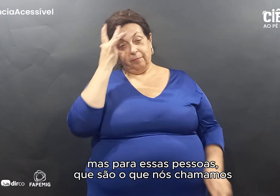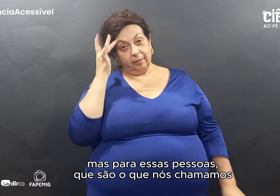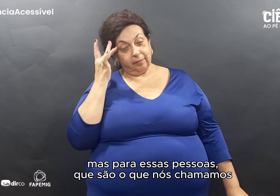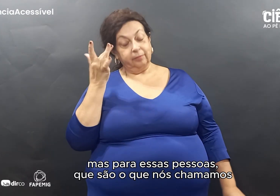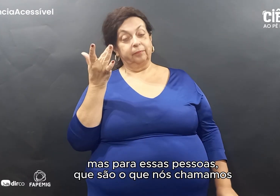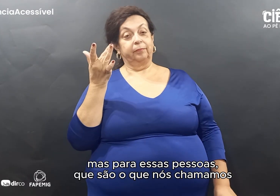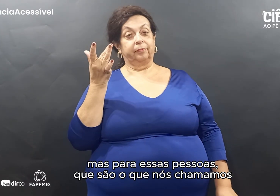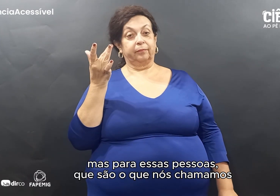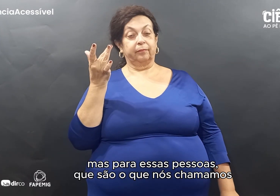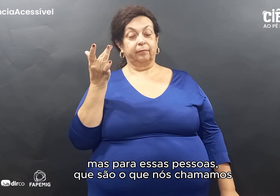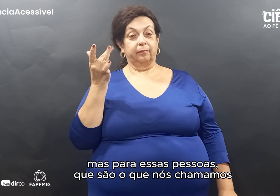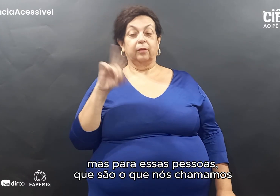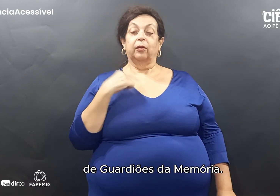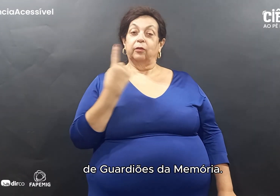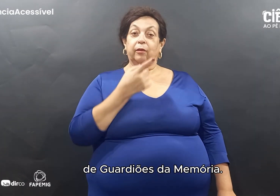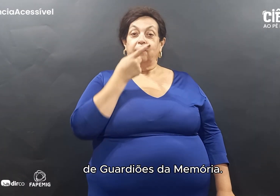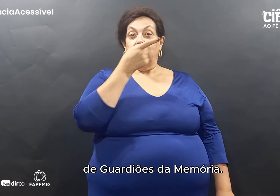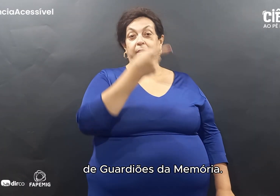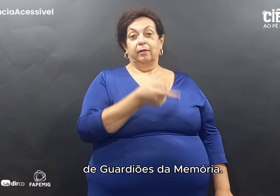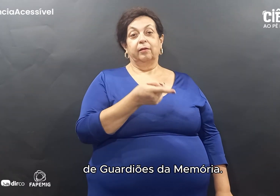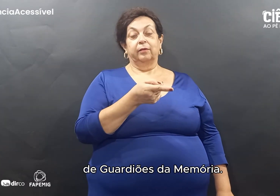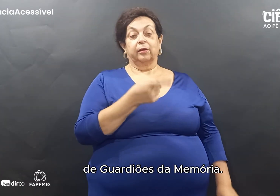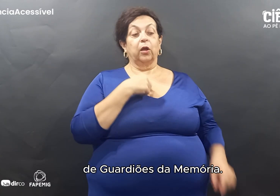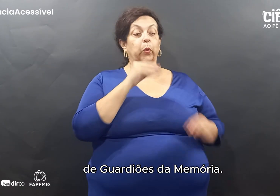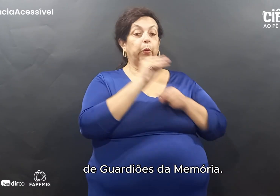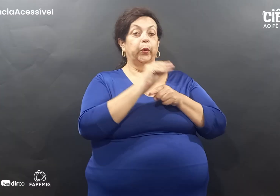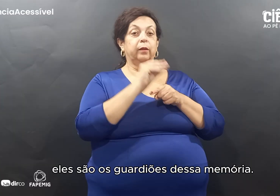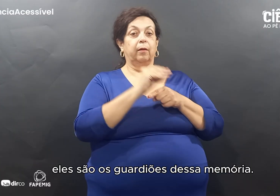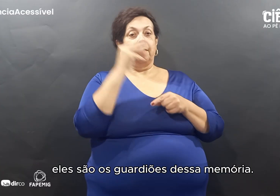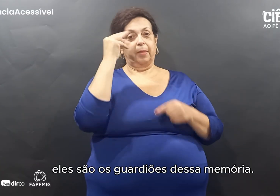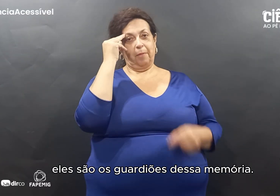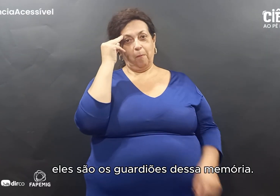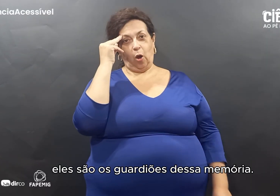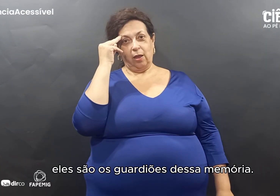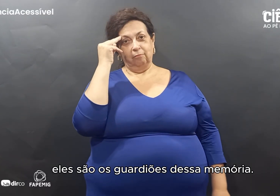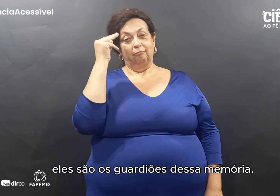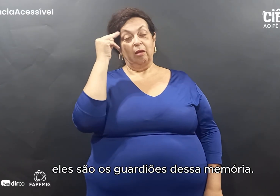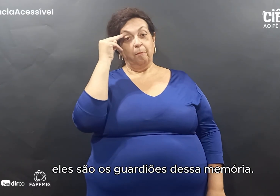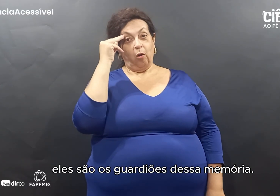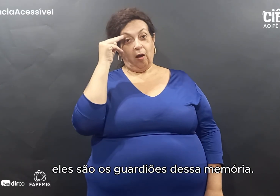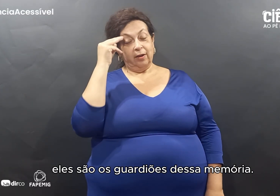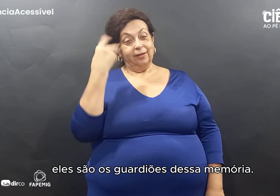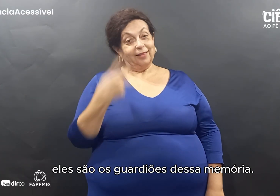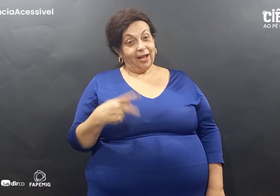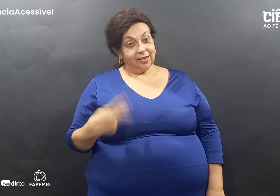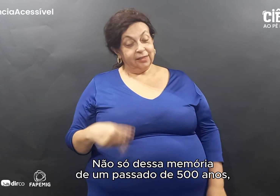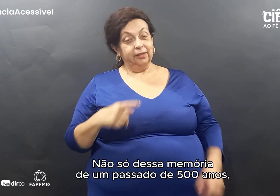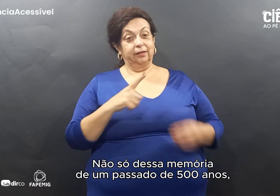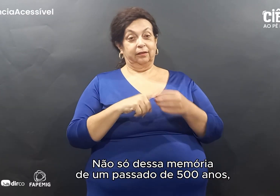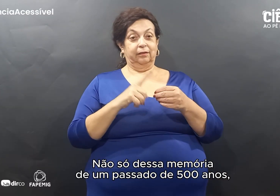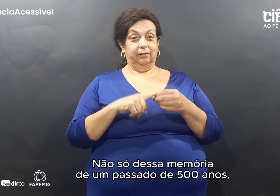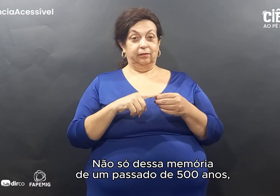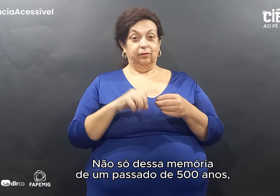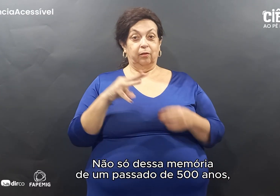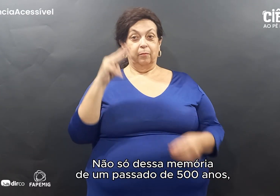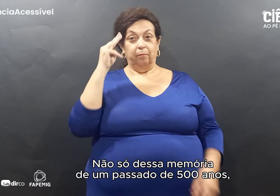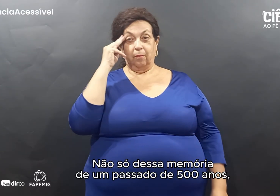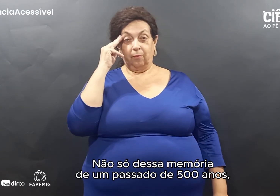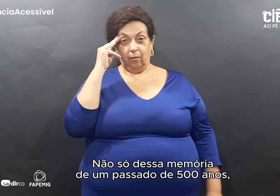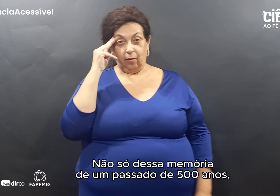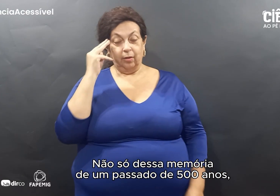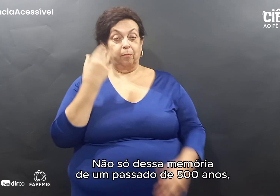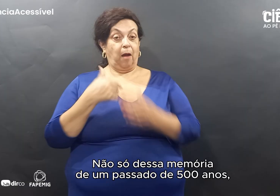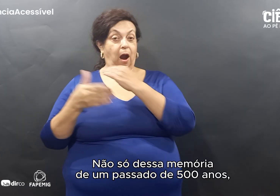que são o que nós chamamos de guardiões da memória. Eles são os guardiões dessa memória, não só dessa memória